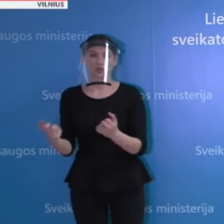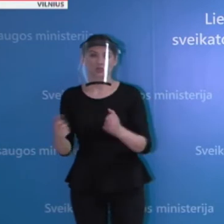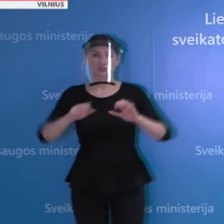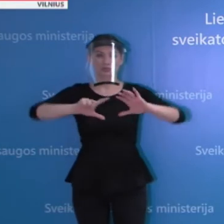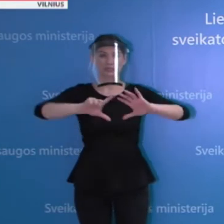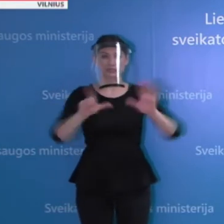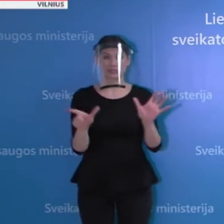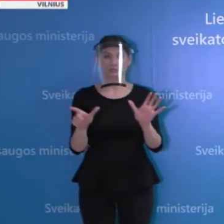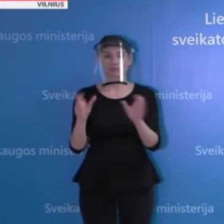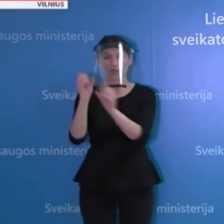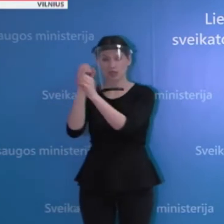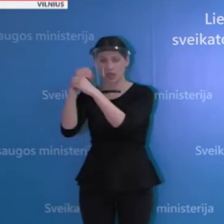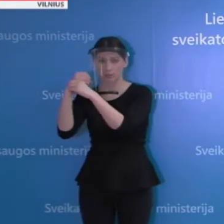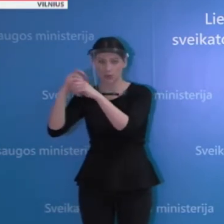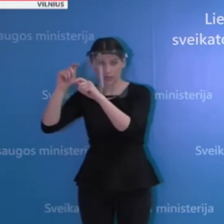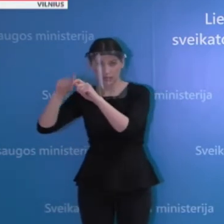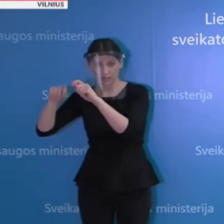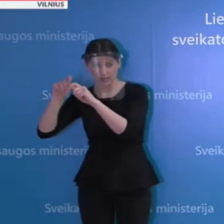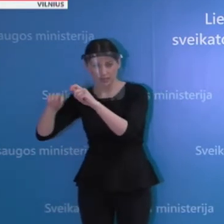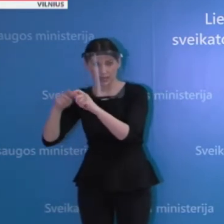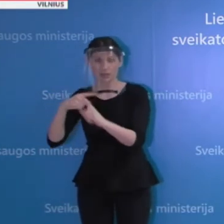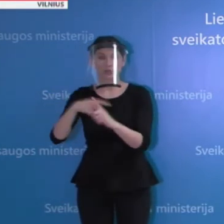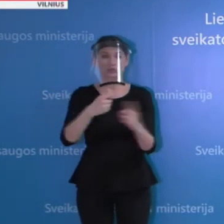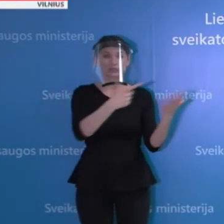807 tie laboratoriniai testai ir